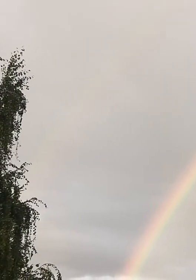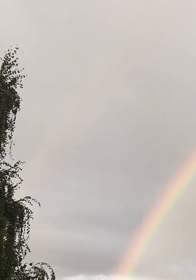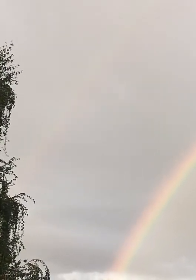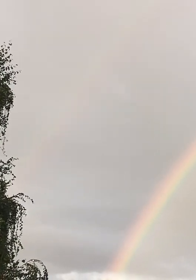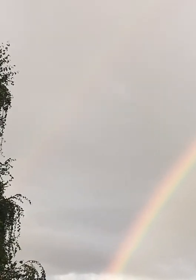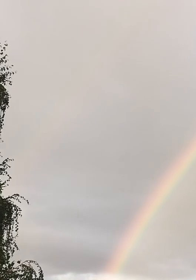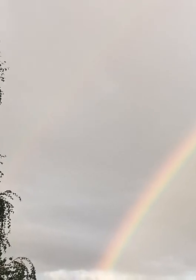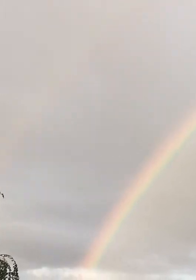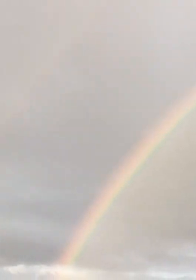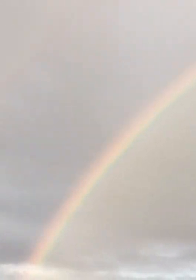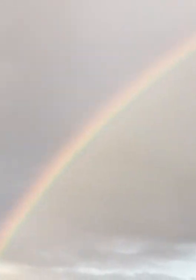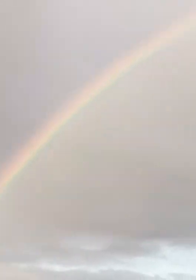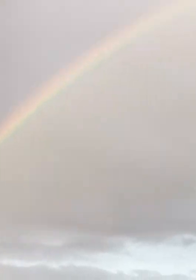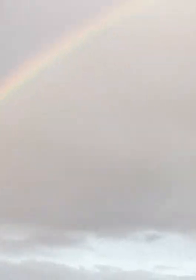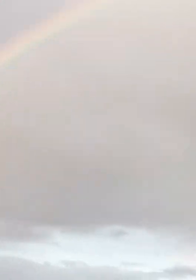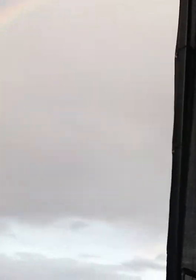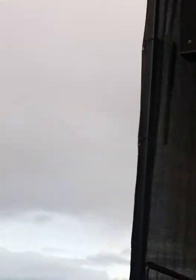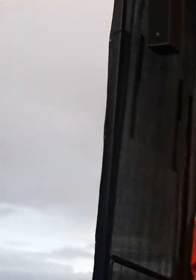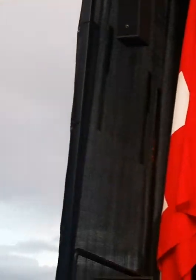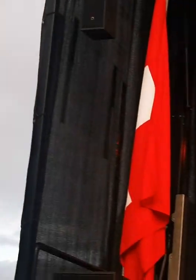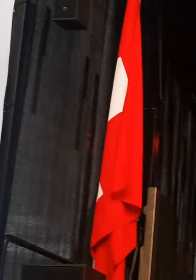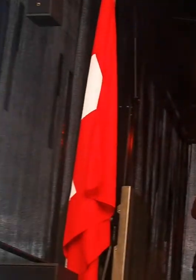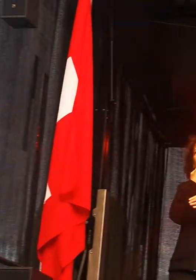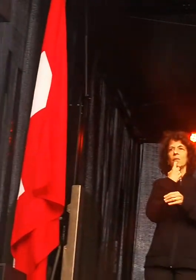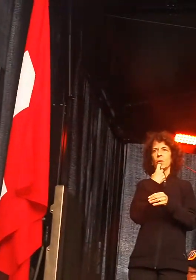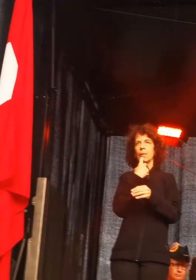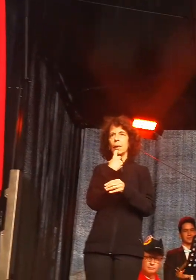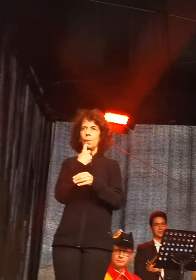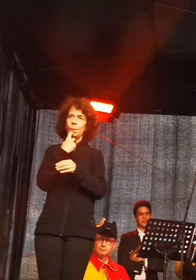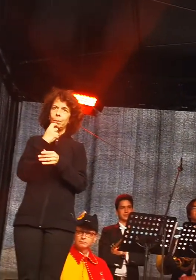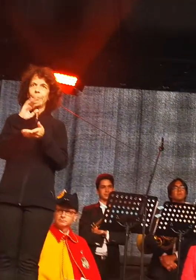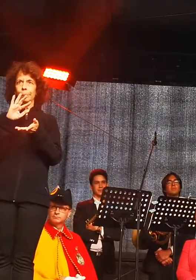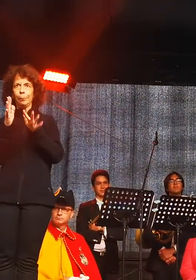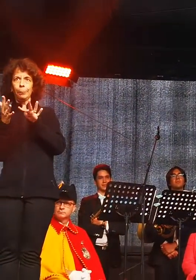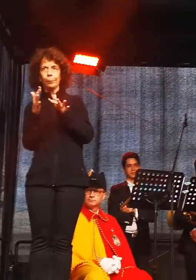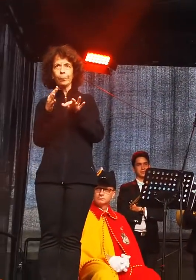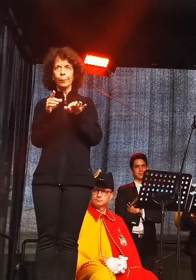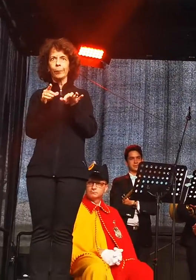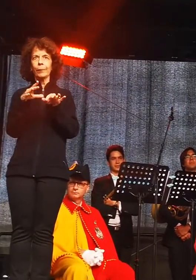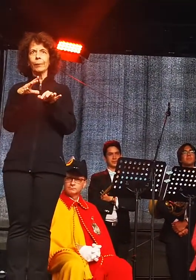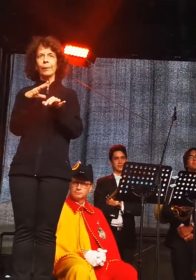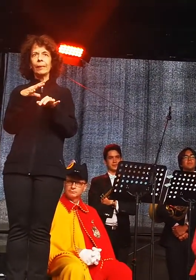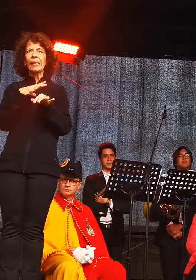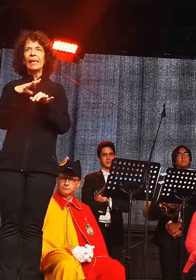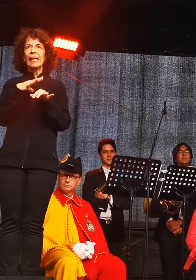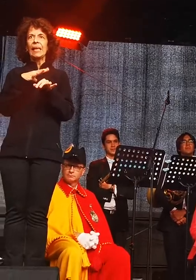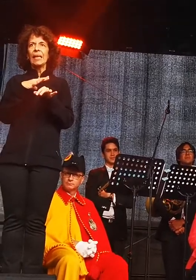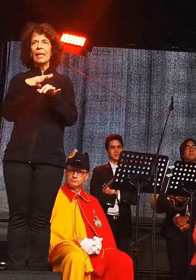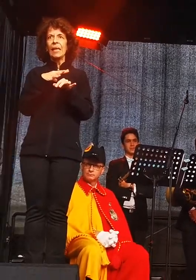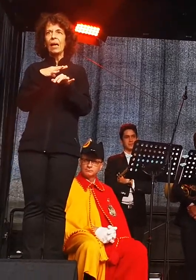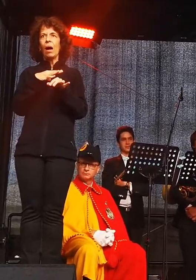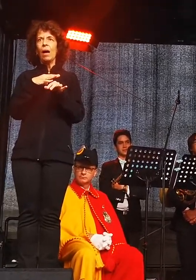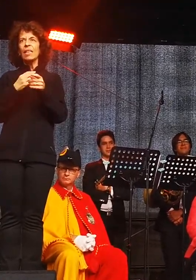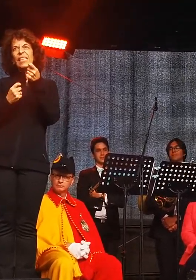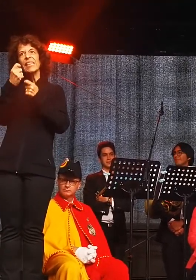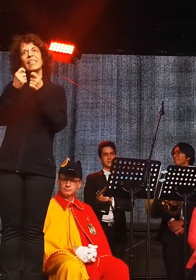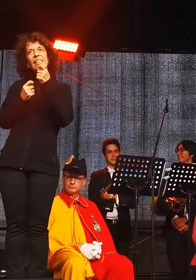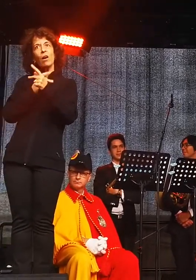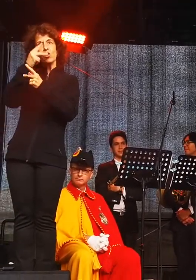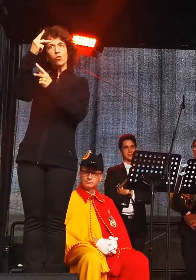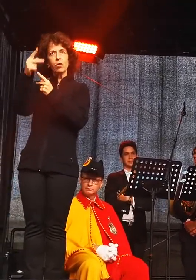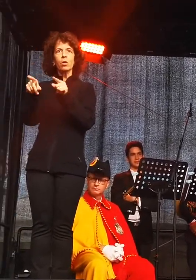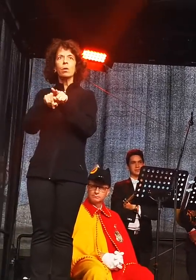partout autour du Léman. On était déjà un peu des animateurs au bout du lac pour embêter les voisins. Et